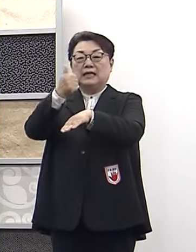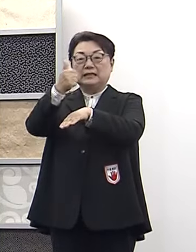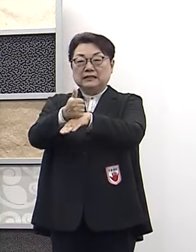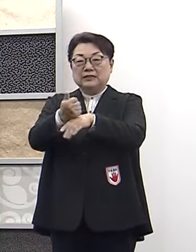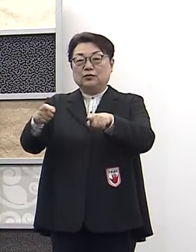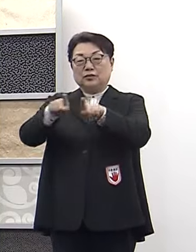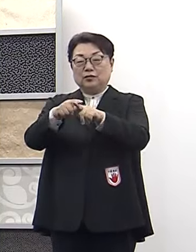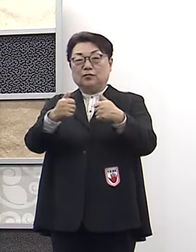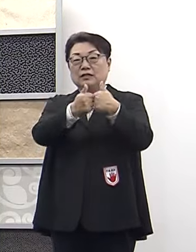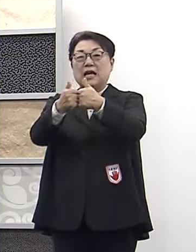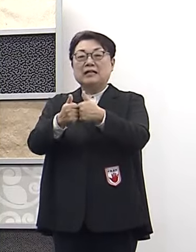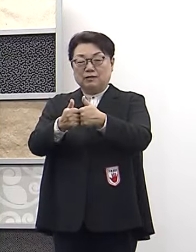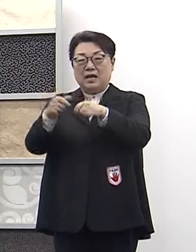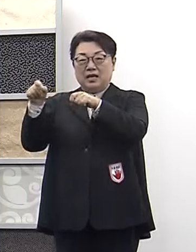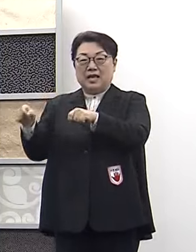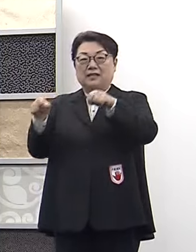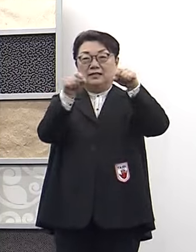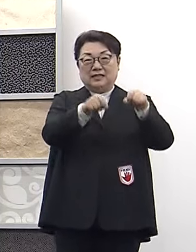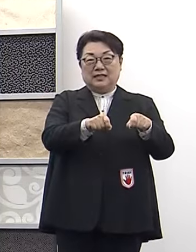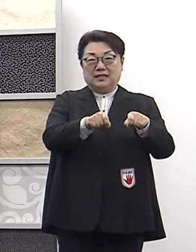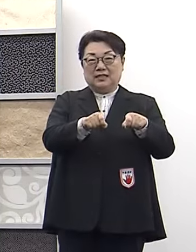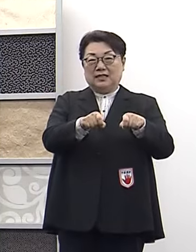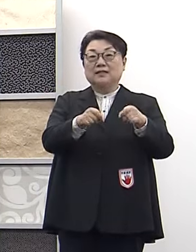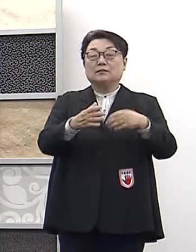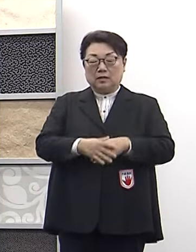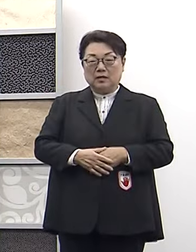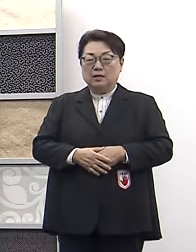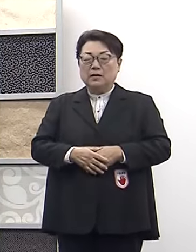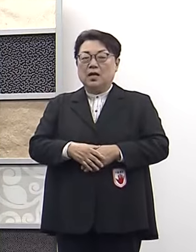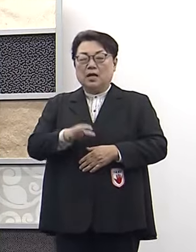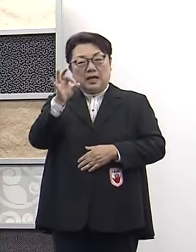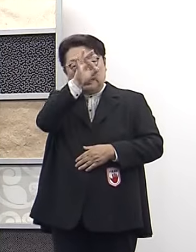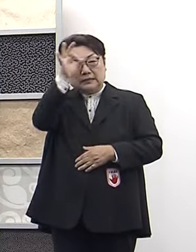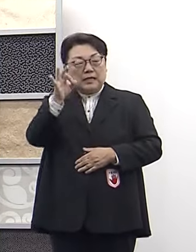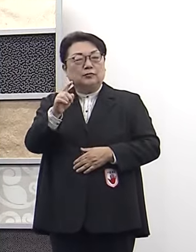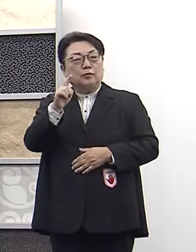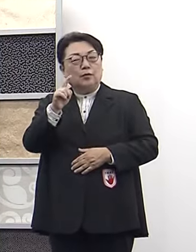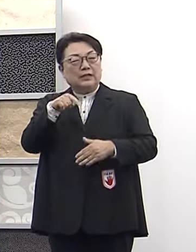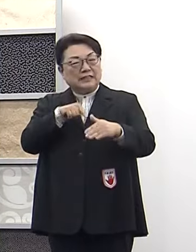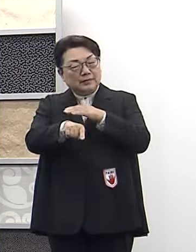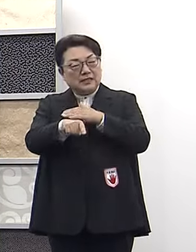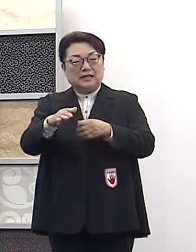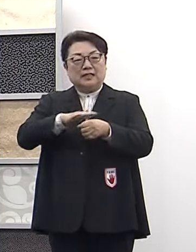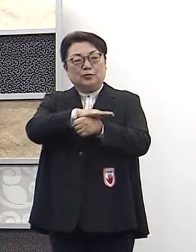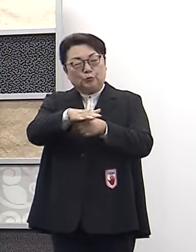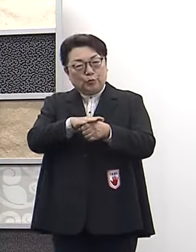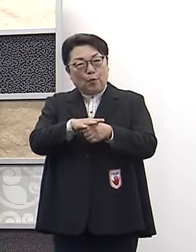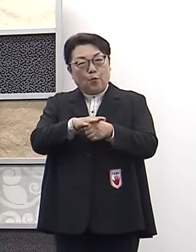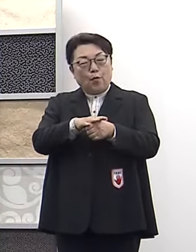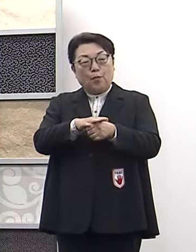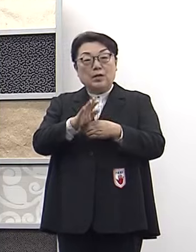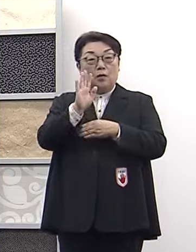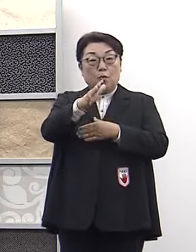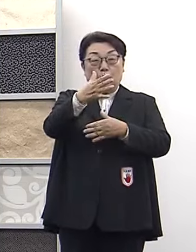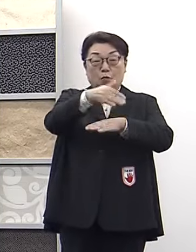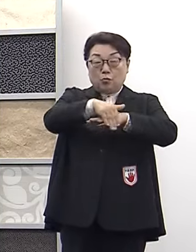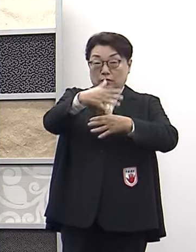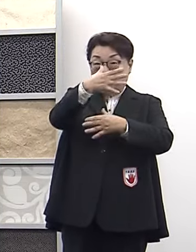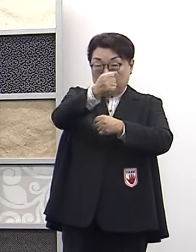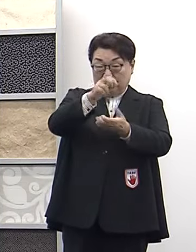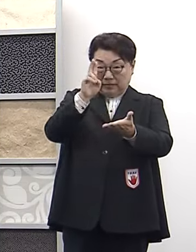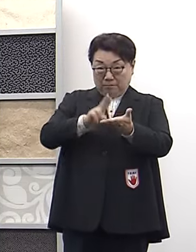が、改めてこの視察の意義だったり意図や重要性、それと今後の日程で決定している事項があれば改めて